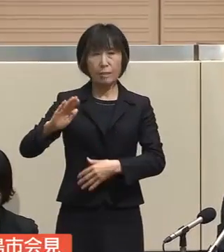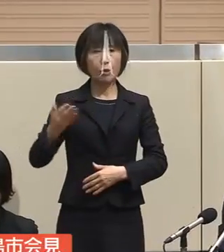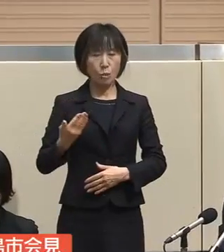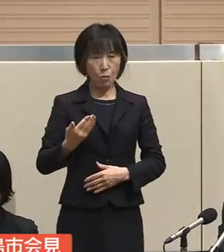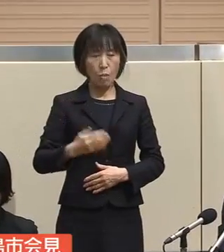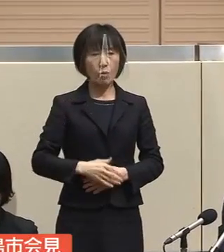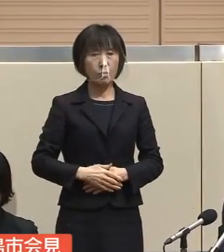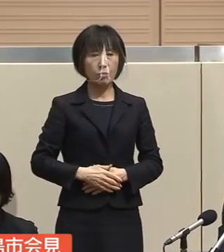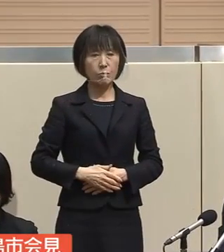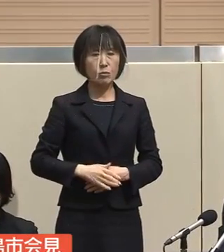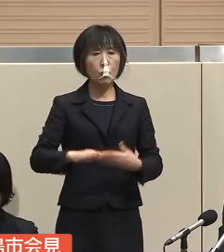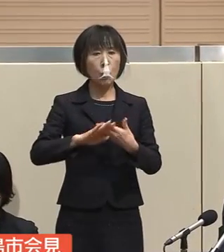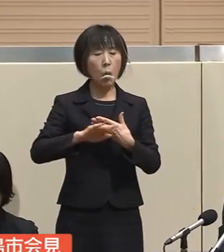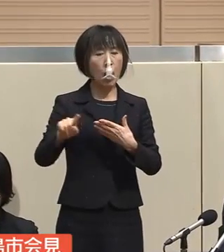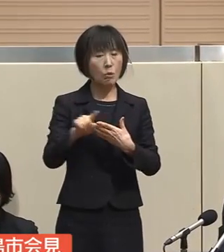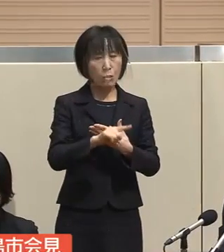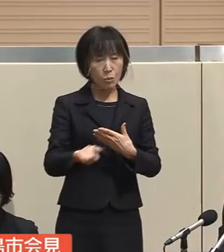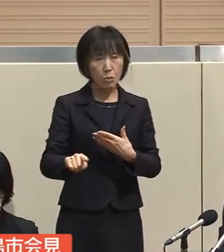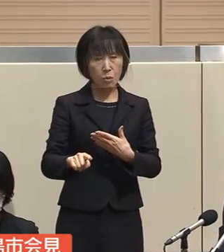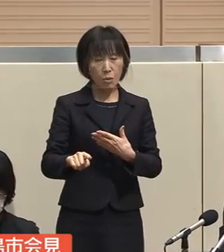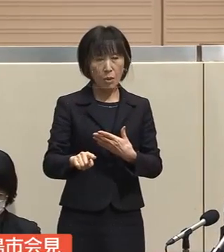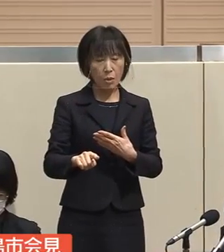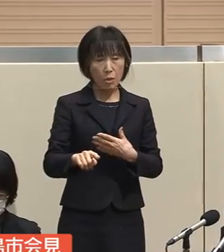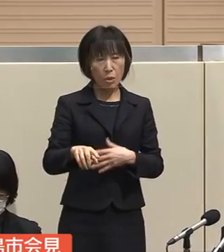他の方々とどういう場面で